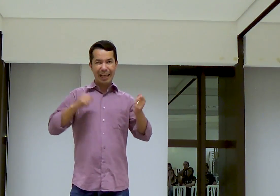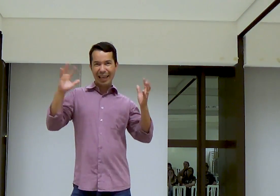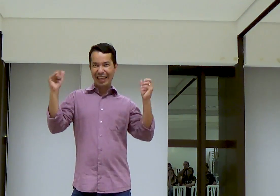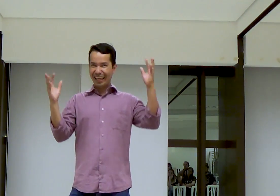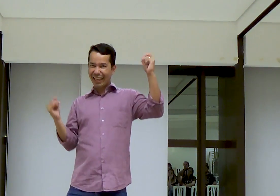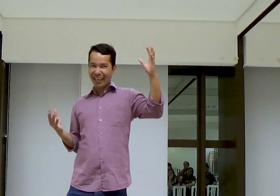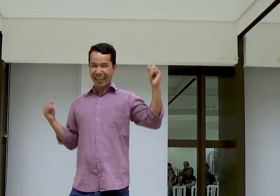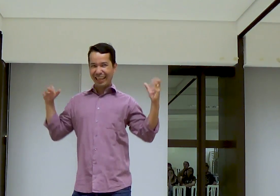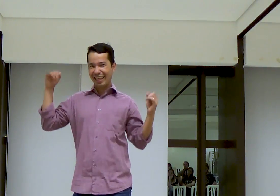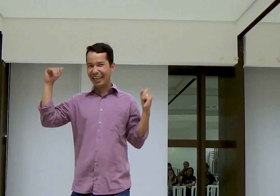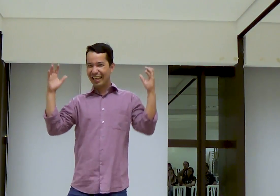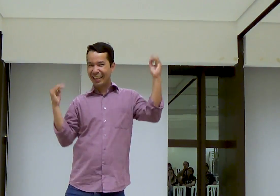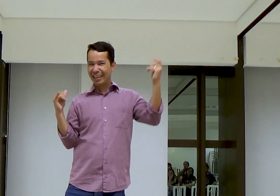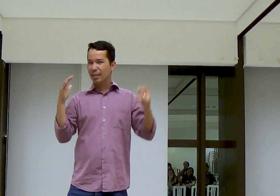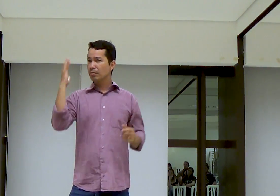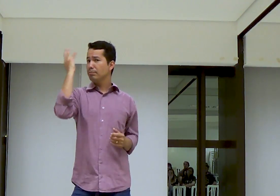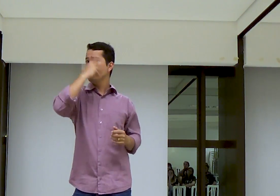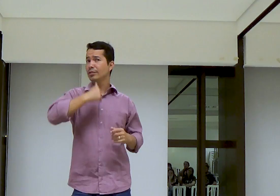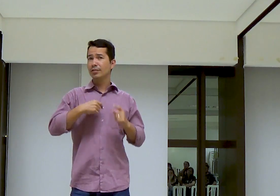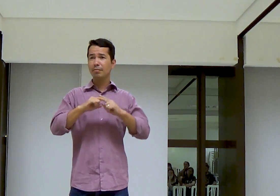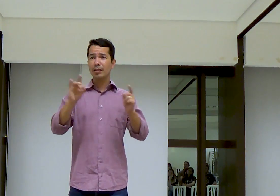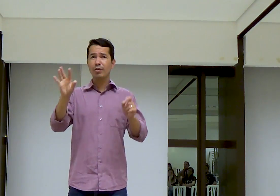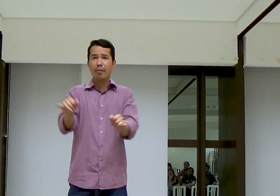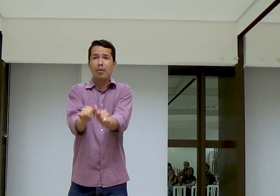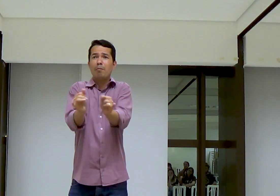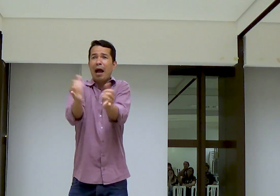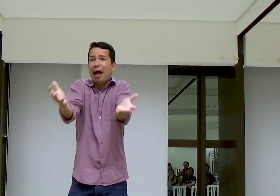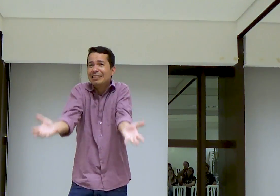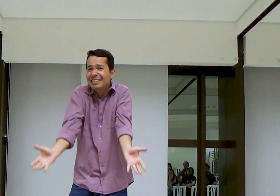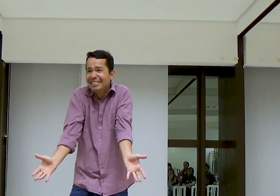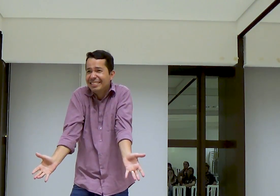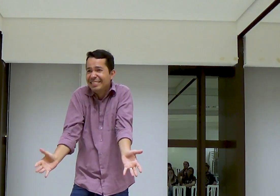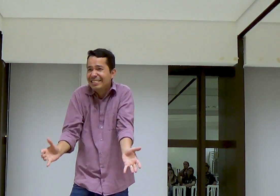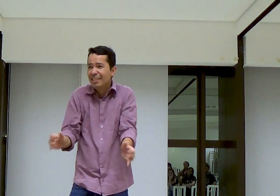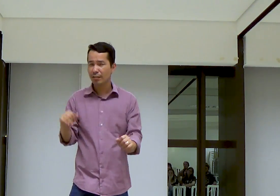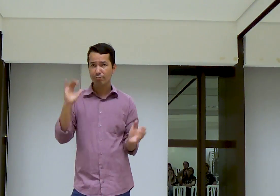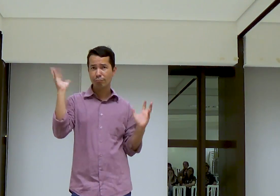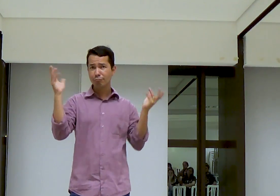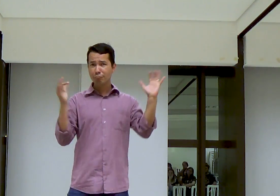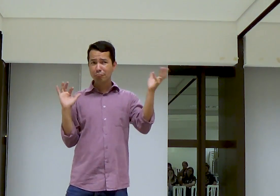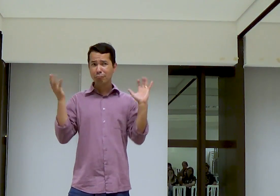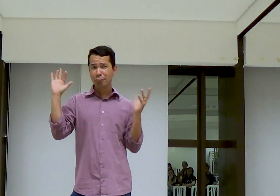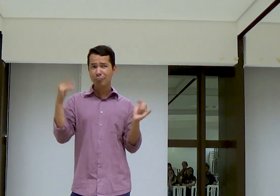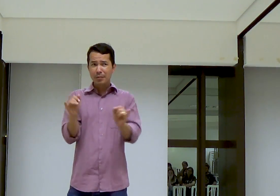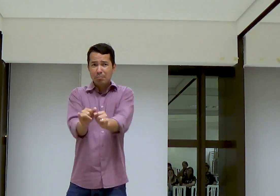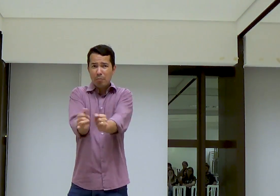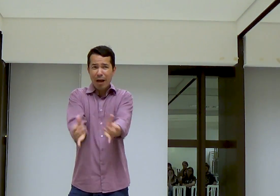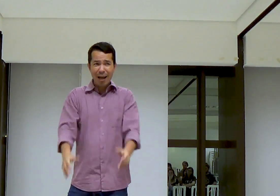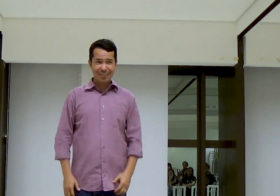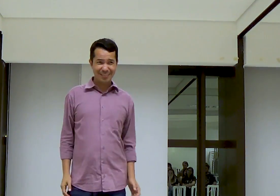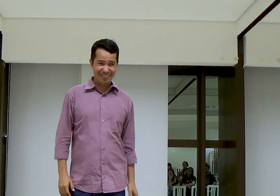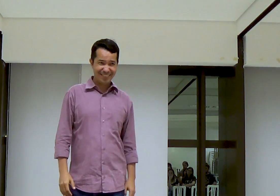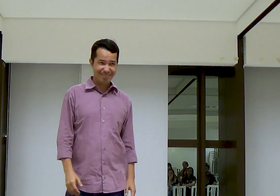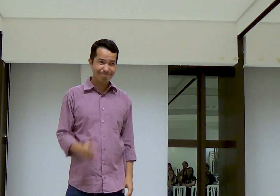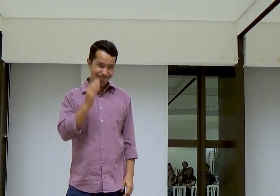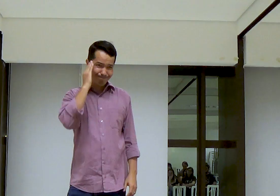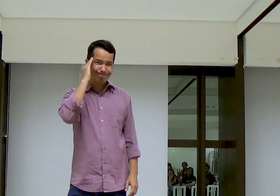surdo, de repente fica ali sinalizando à toa, de qualquer jeito, mas um monte de bobagem, sinalizando coisa sem